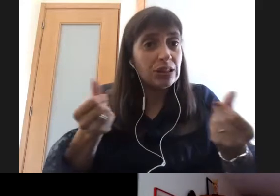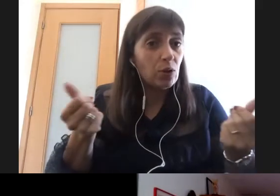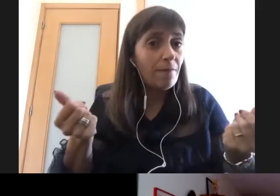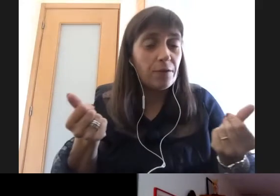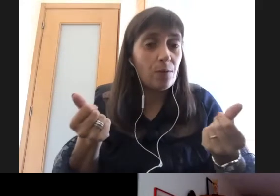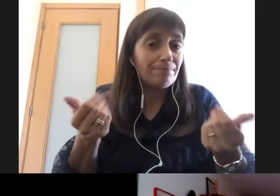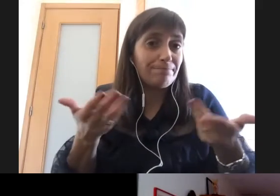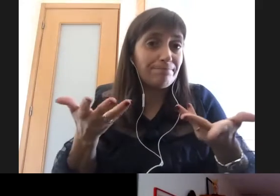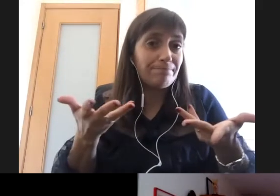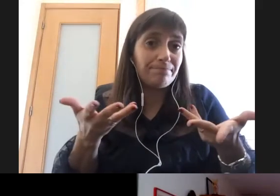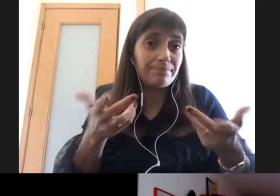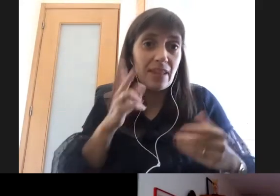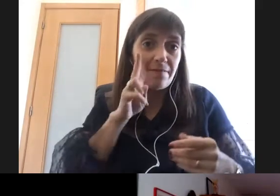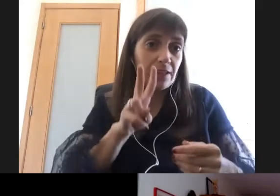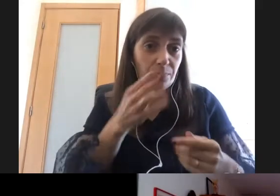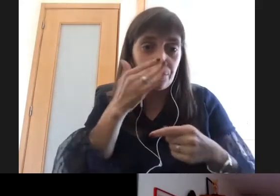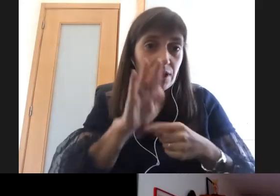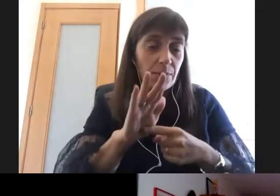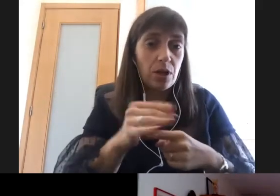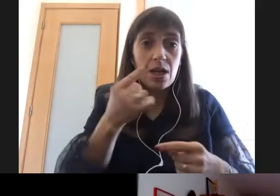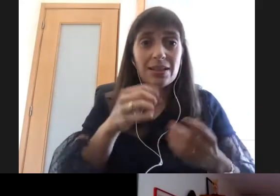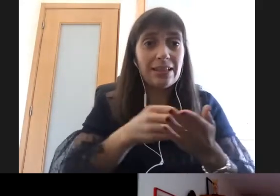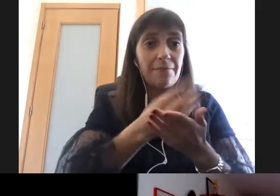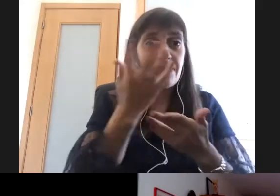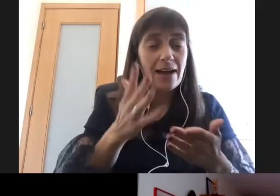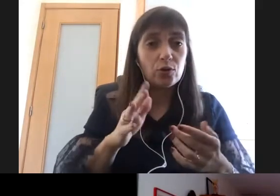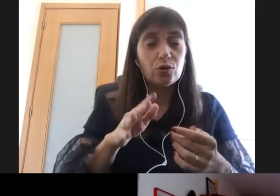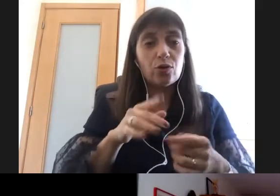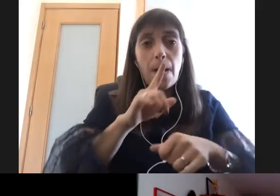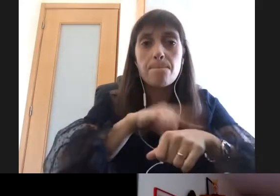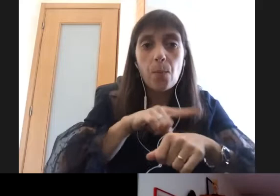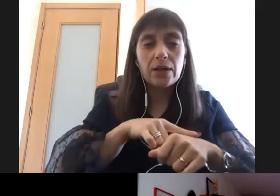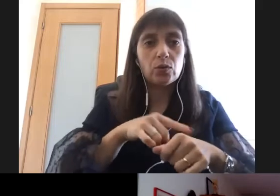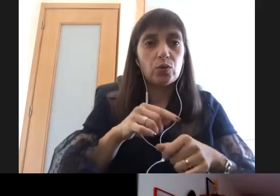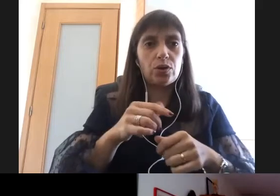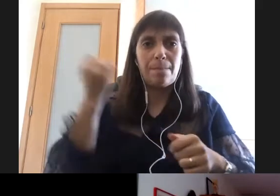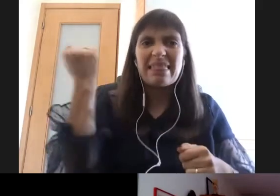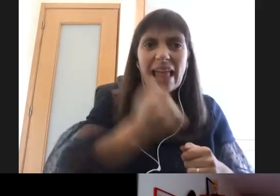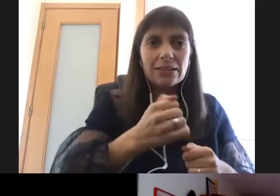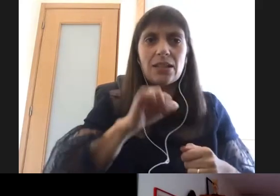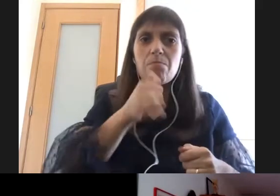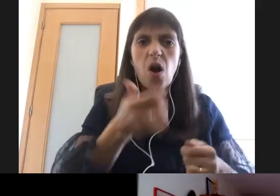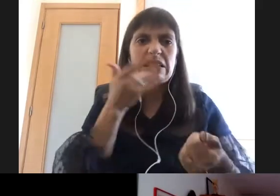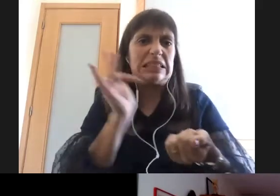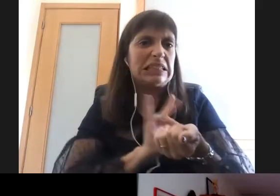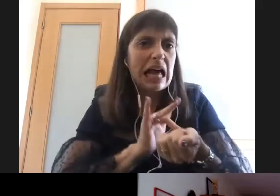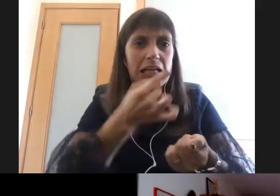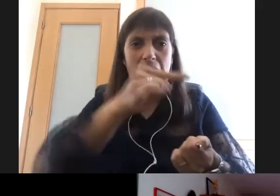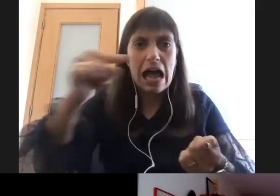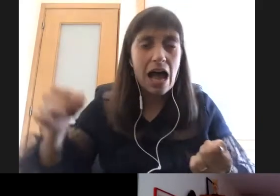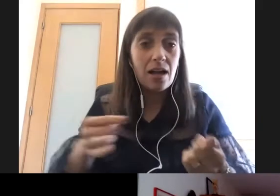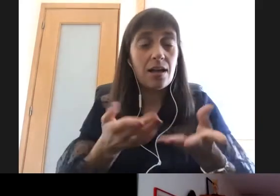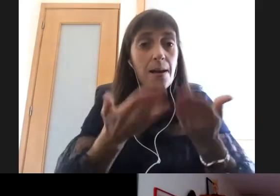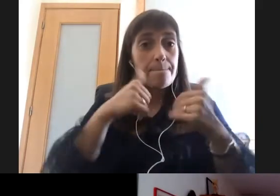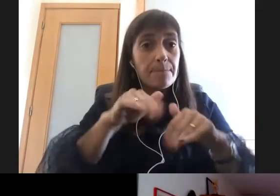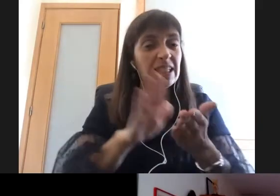Veja, há inúmeros momentos de barbárie, de matança, de sangria, mas é